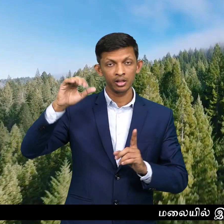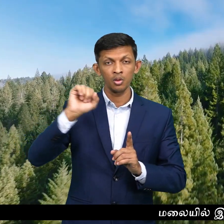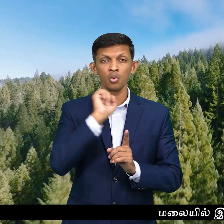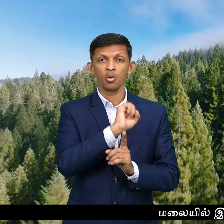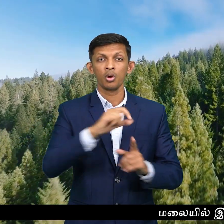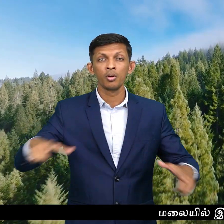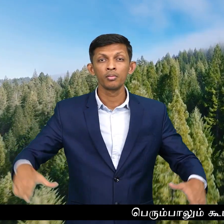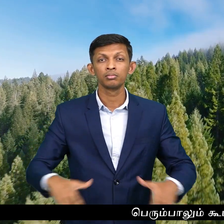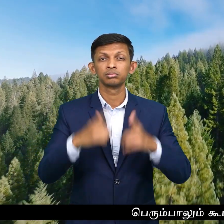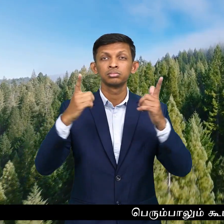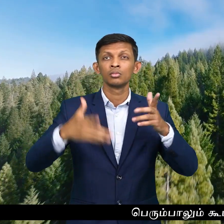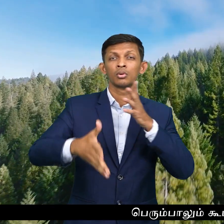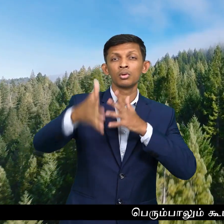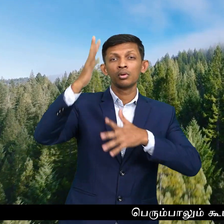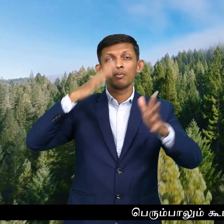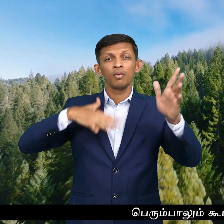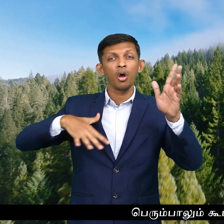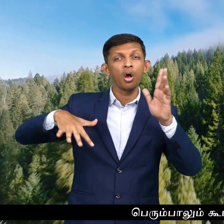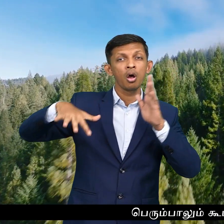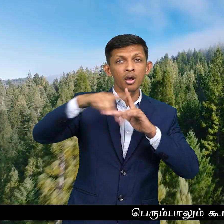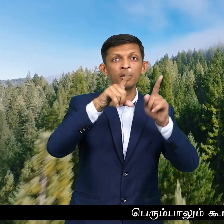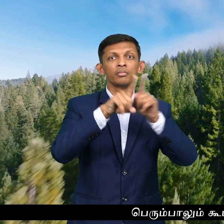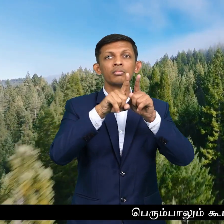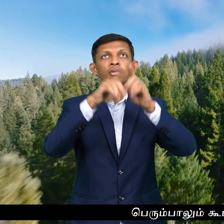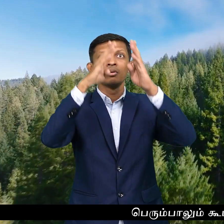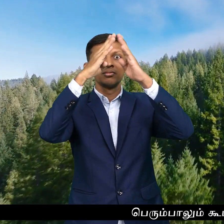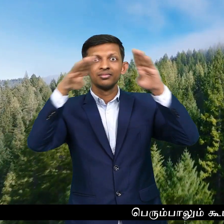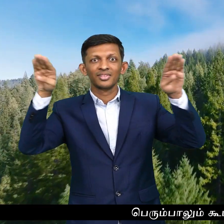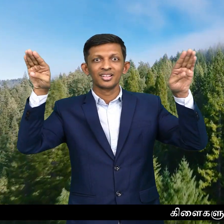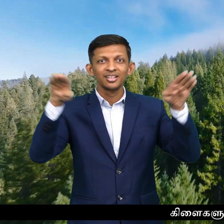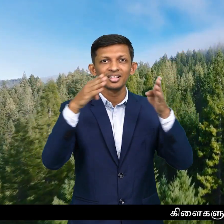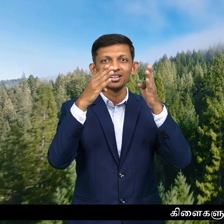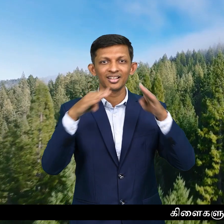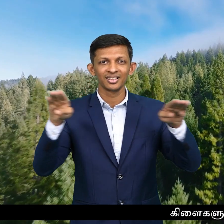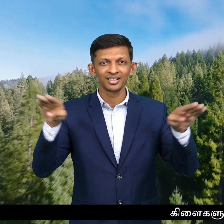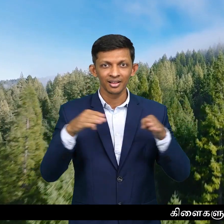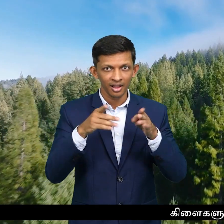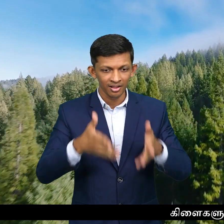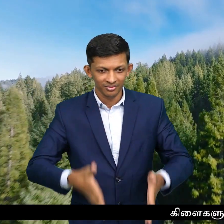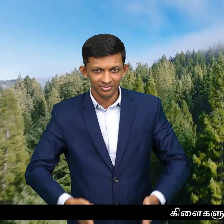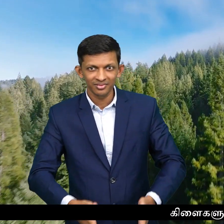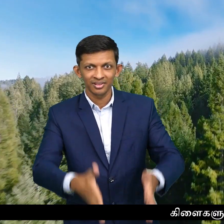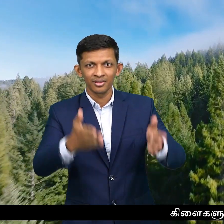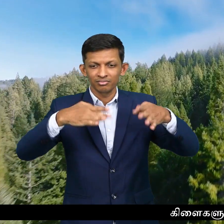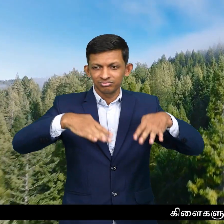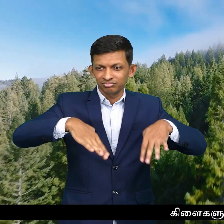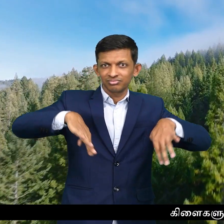மலையில் இருக்கும் மரங்கள் பெரும்பாலும் கூம்பு வடிவில் சாய்வான கிளைகளுடன் இருக்கும்.